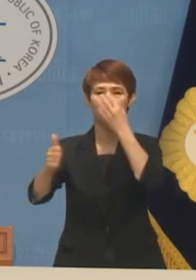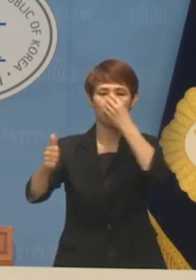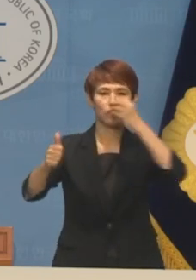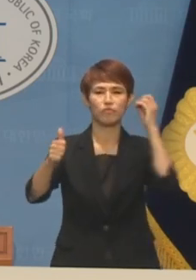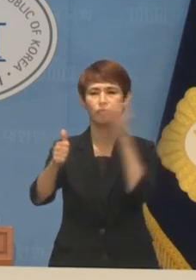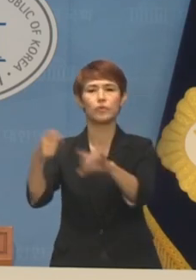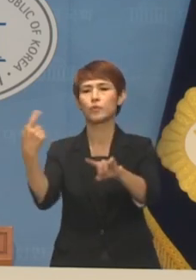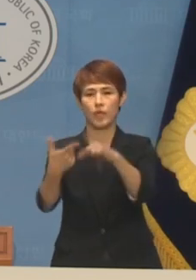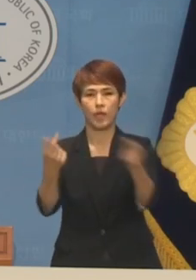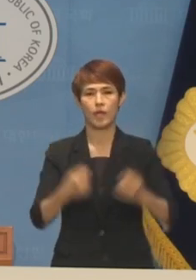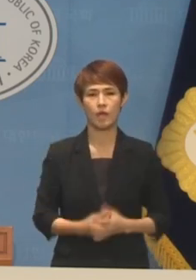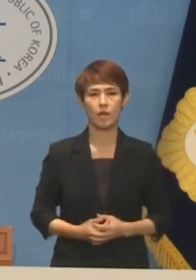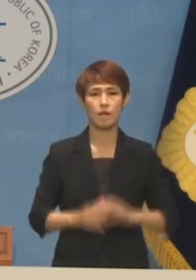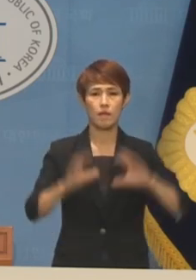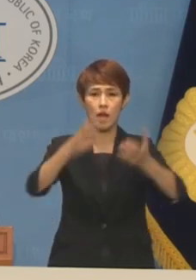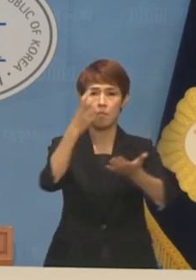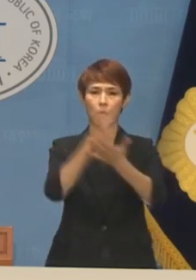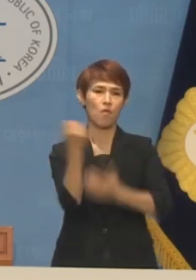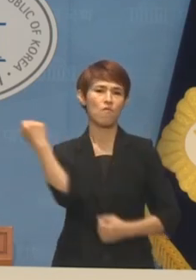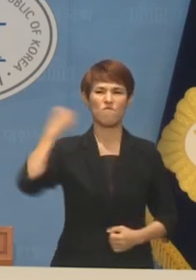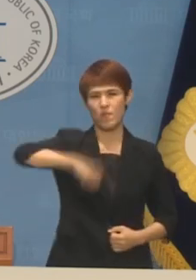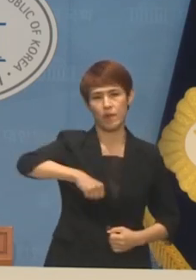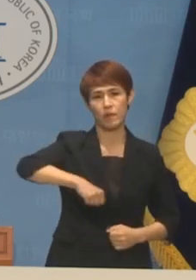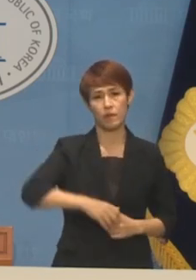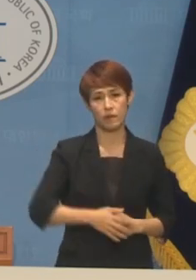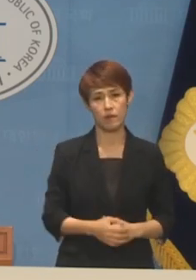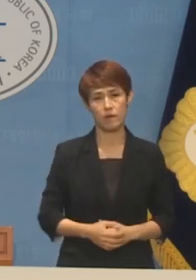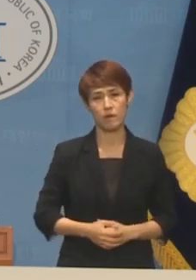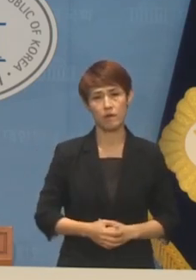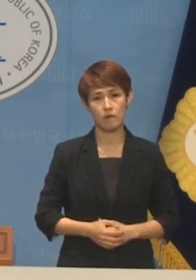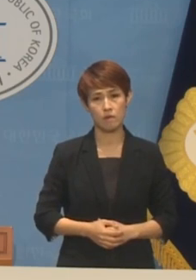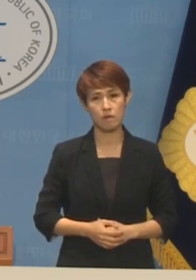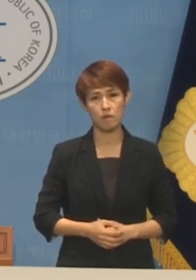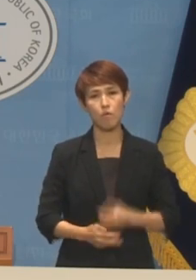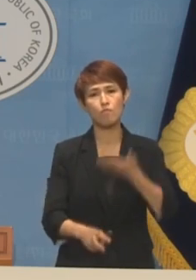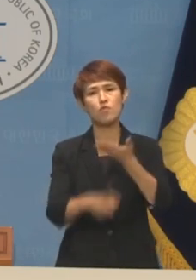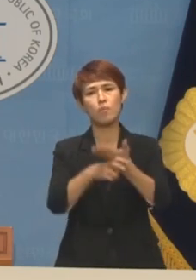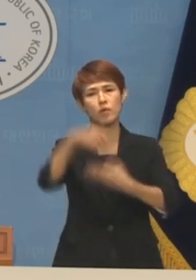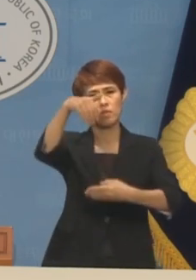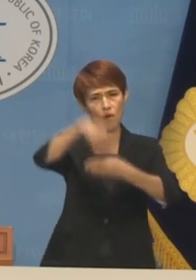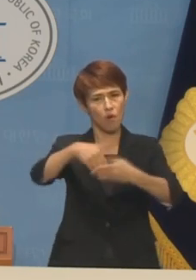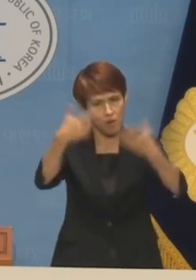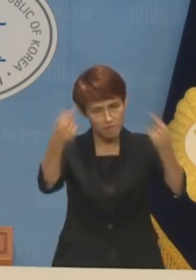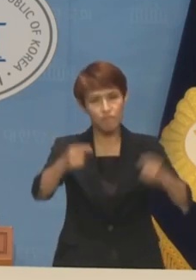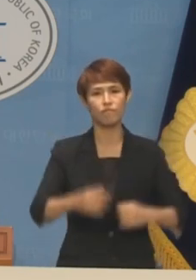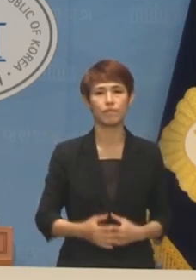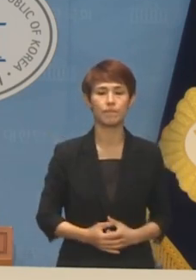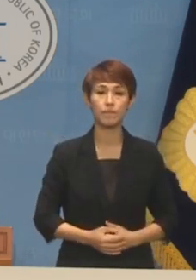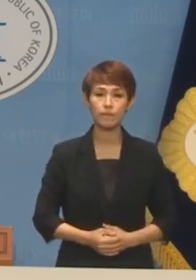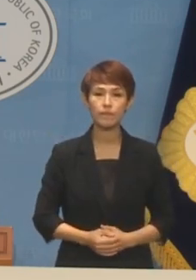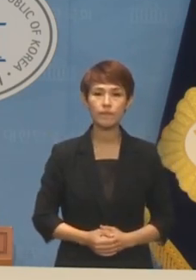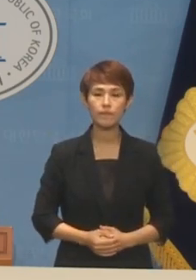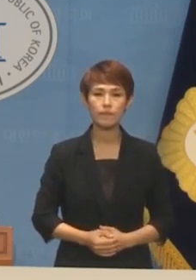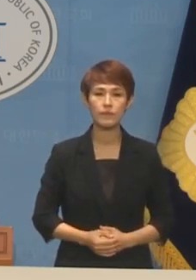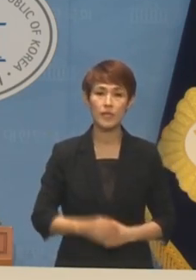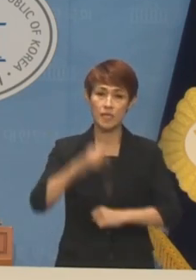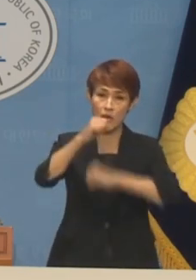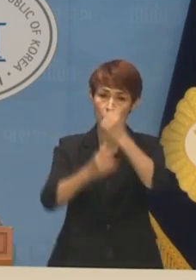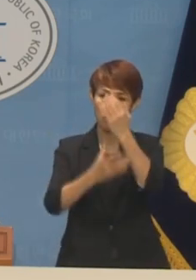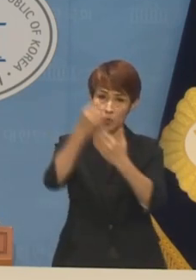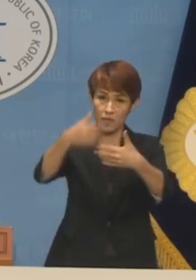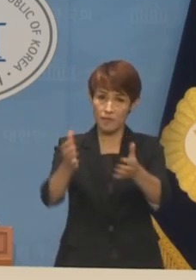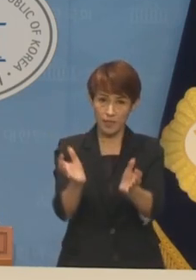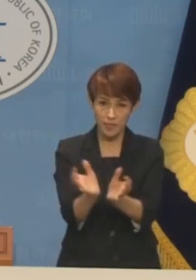무시하고 헌법을 위반한 거대한 부정선거가 아닐 수 없습니다.